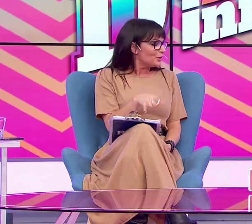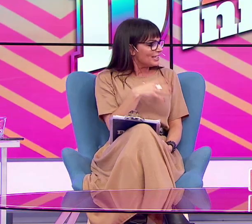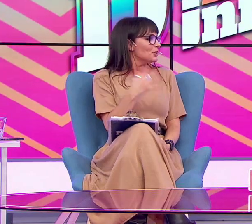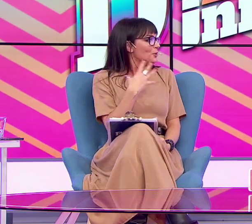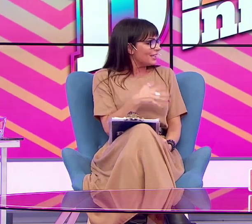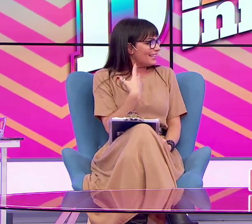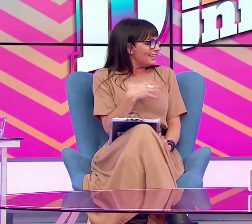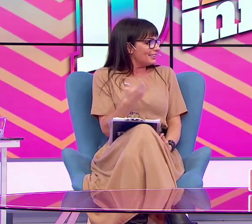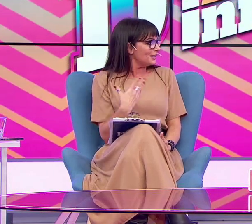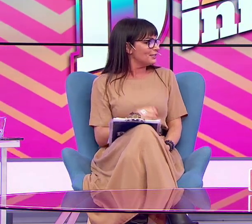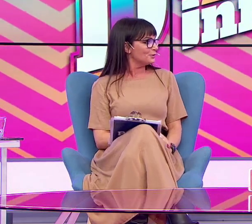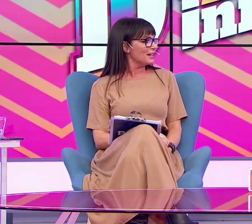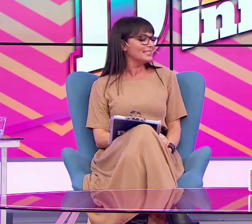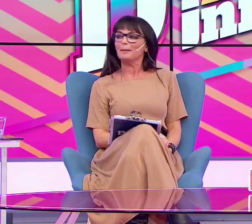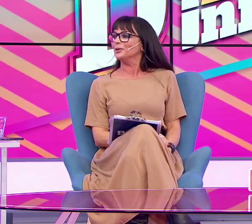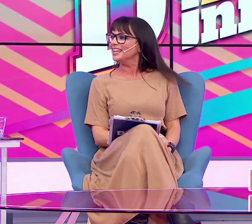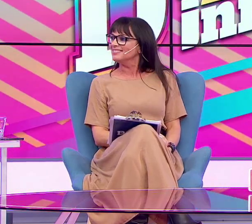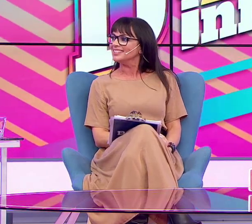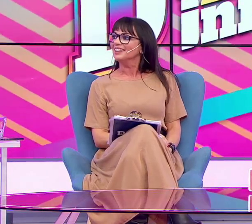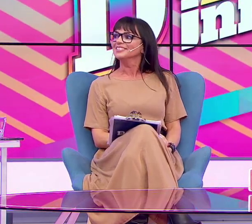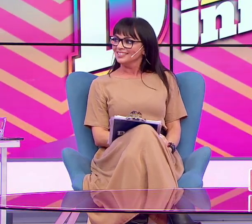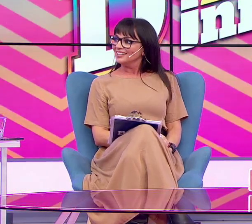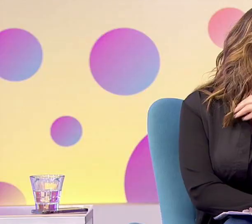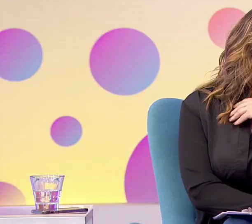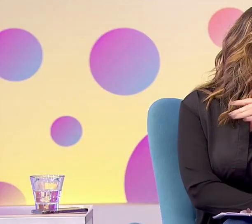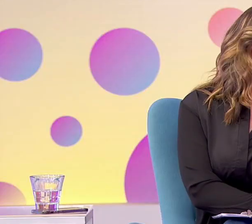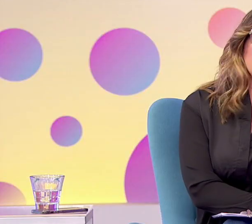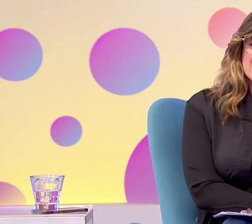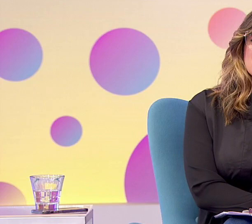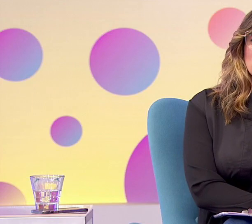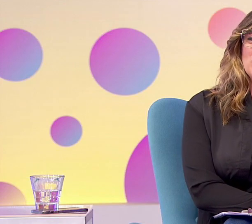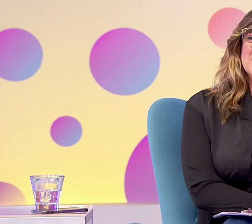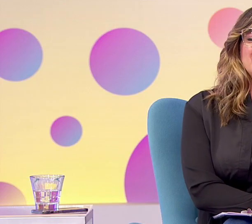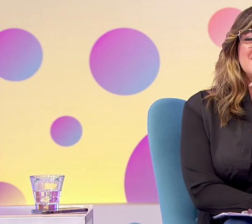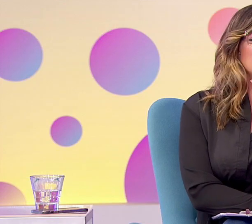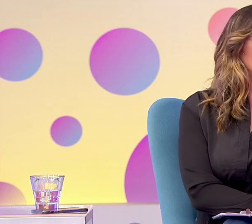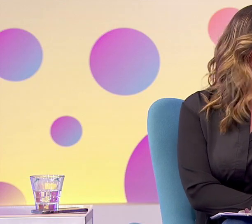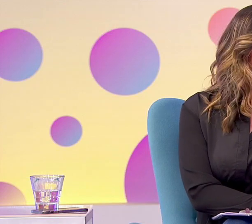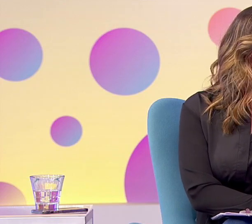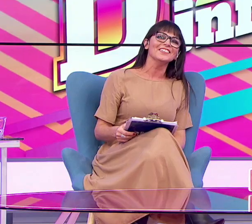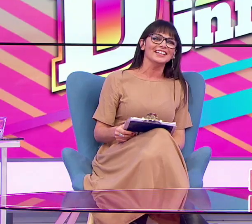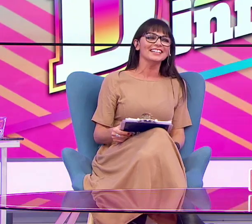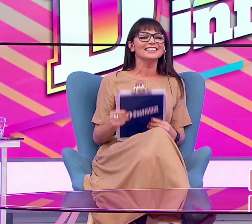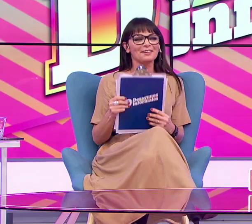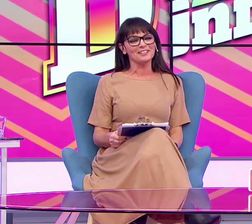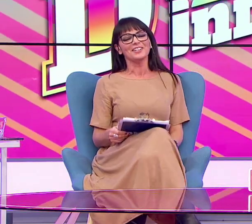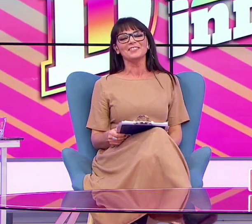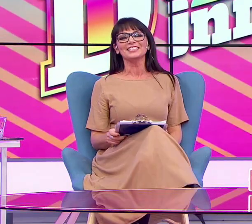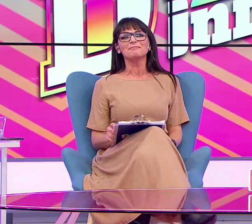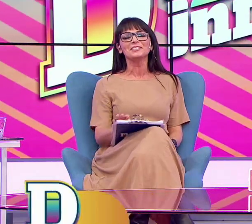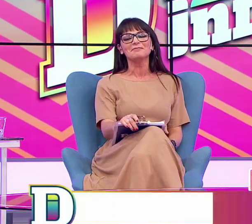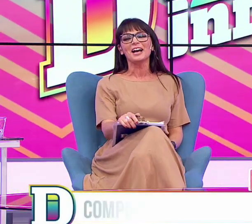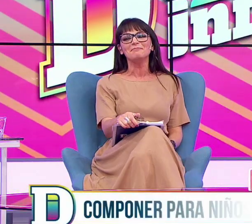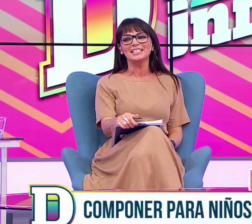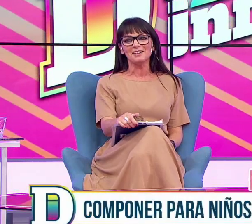Hoy es lunes, siempre estoy trancada, pero hoy es como que... Es lunes y la luna está en Escorpio, así es que mucha intensidad. Claro. Muy bien, antes de dar paso a